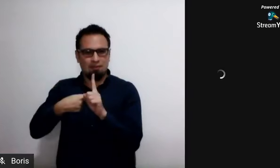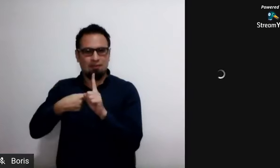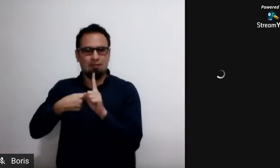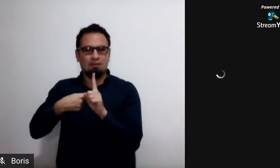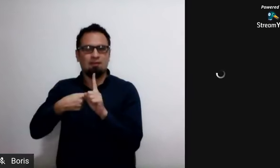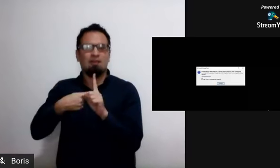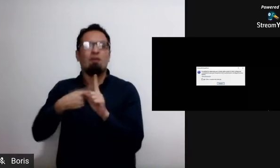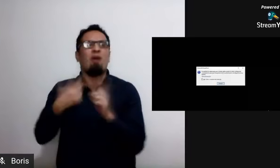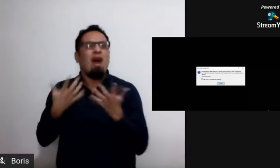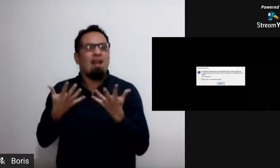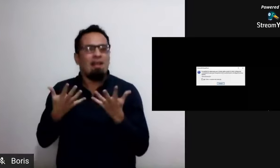pero también